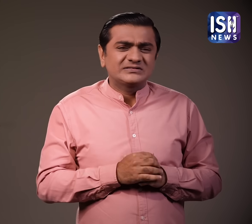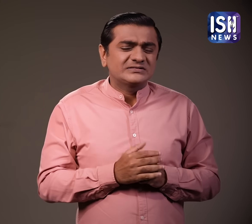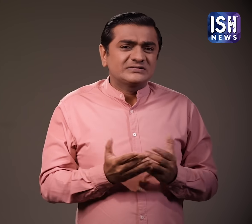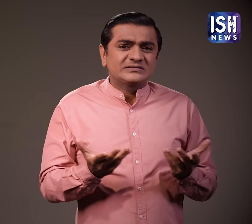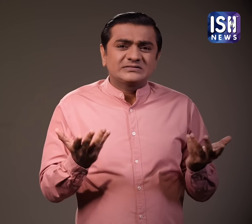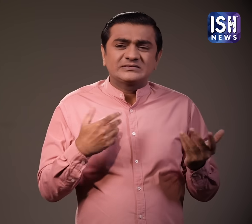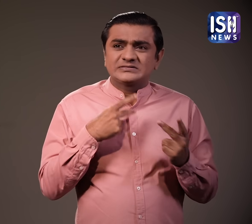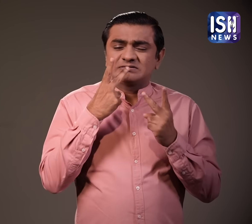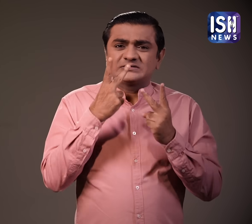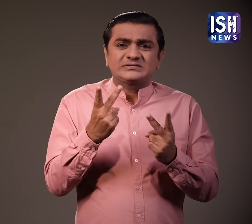उन्होंने कहा